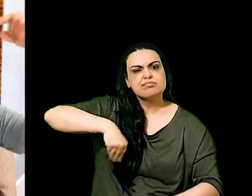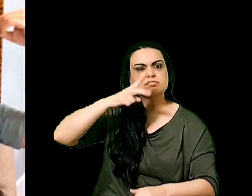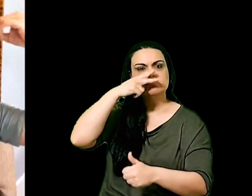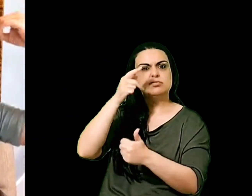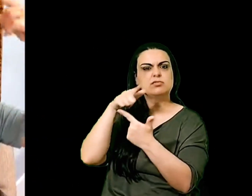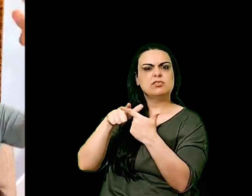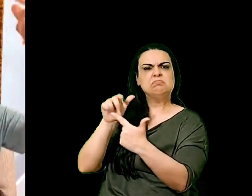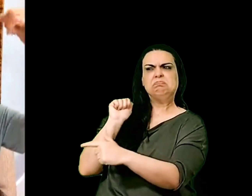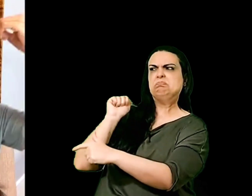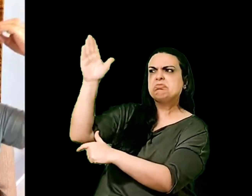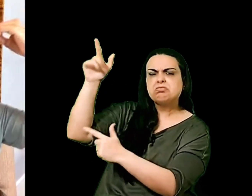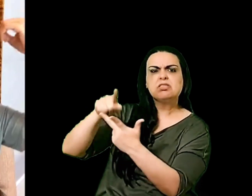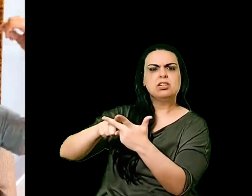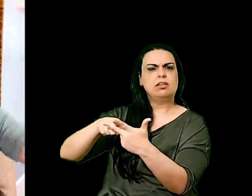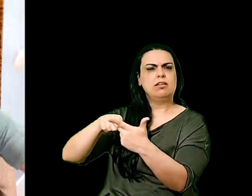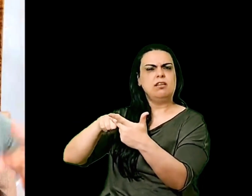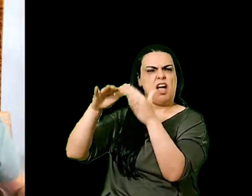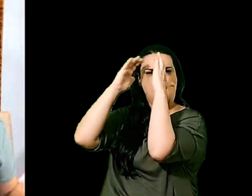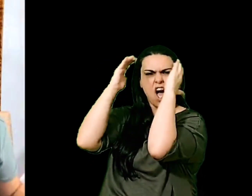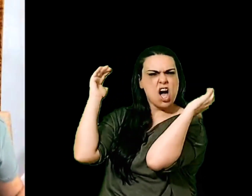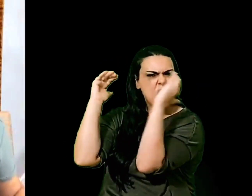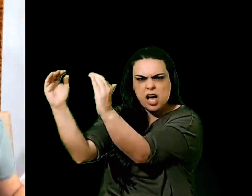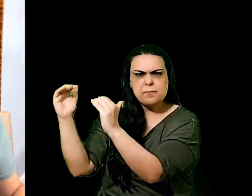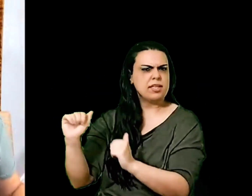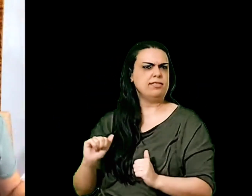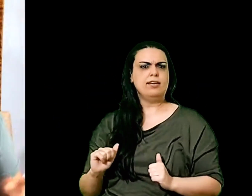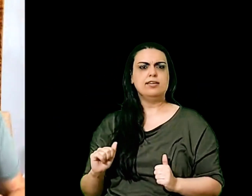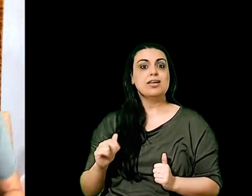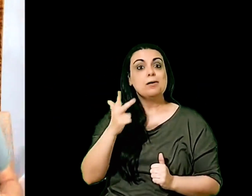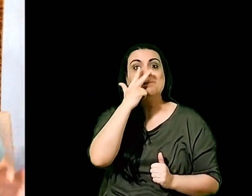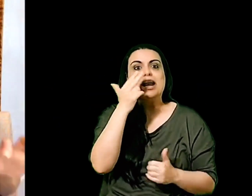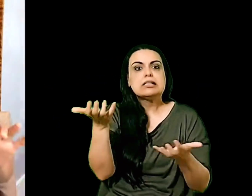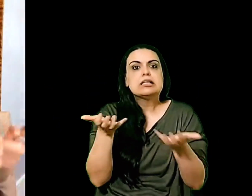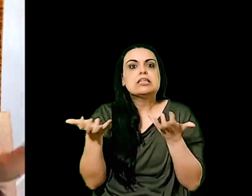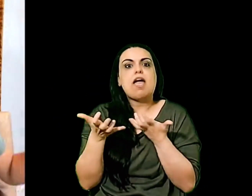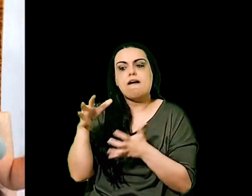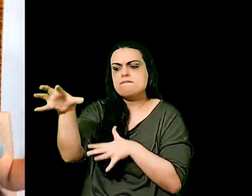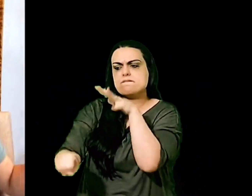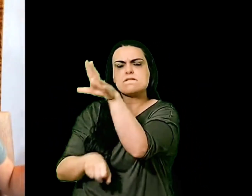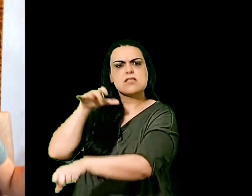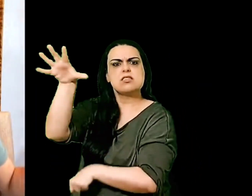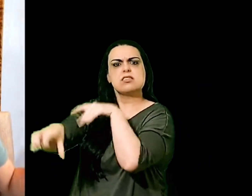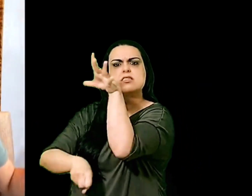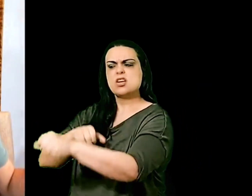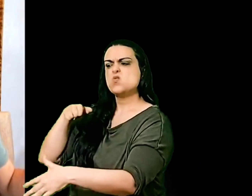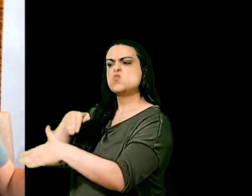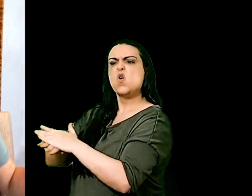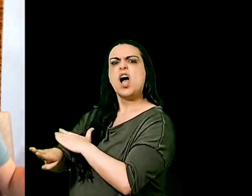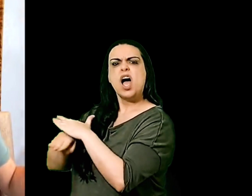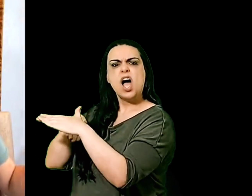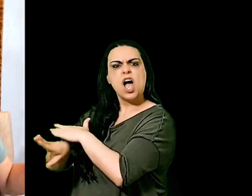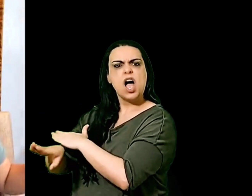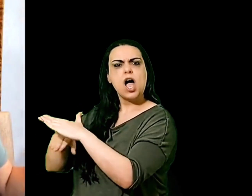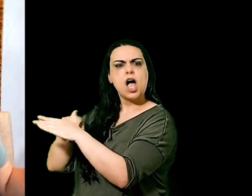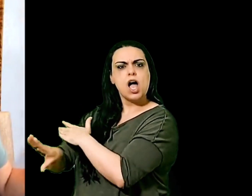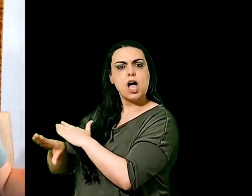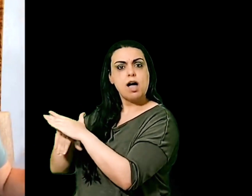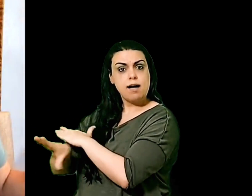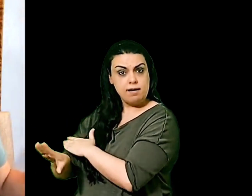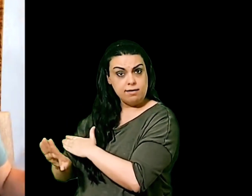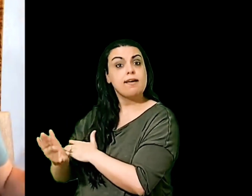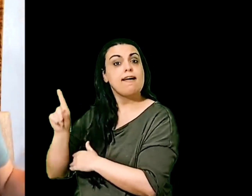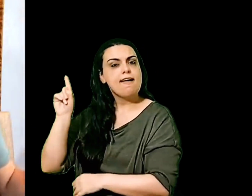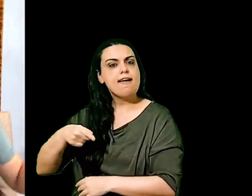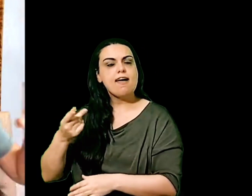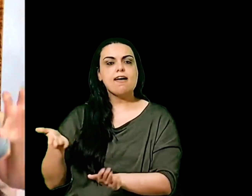Procrastinação, negligência, desobediência, preguiça. Coisas que a gente parece querer estocar agora, não leva a mal